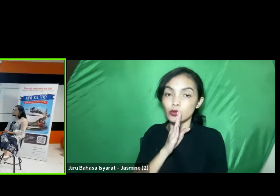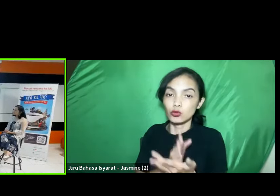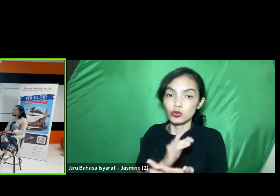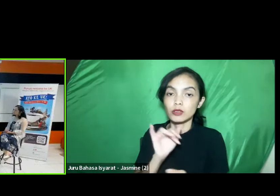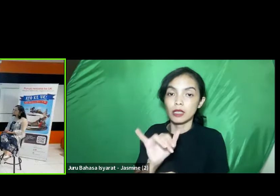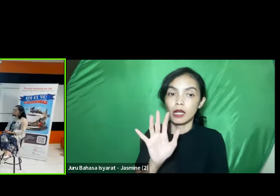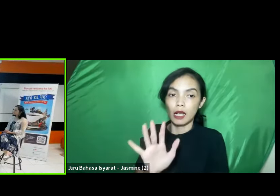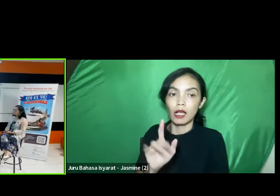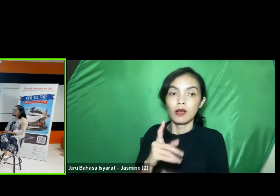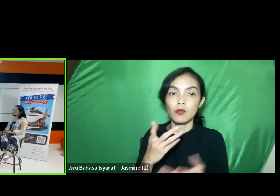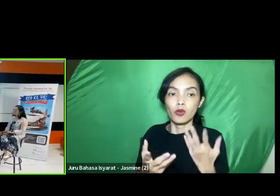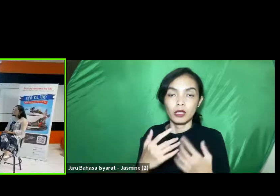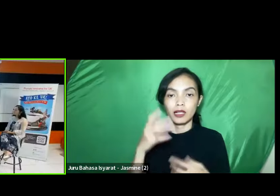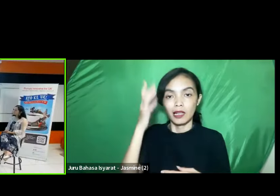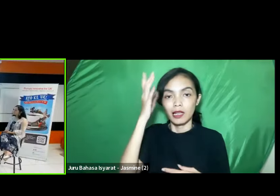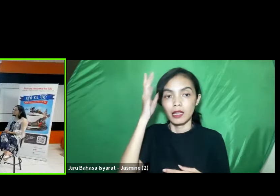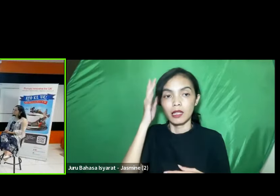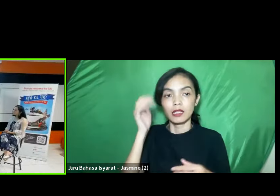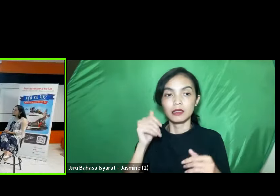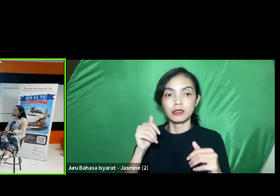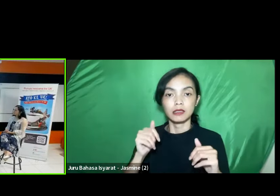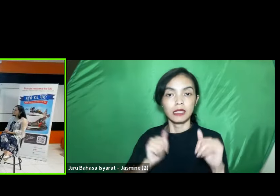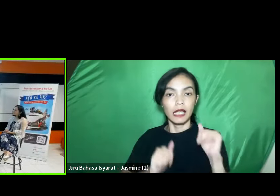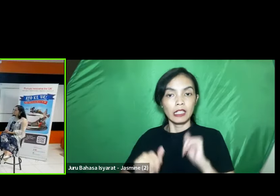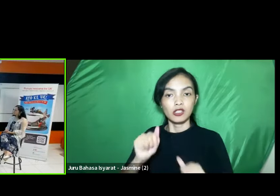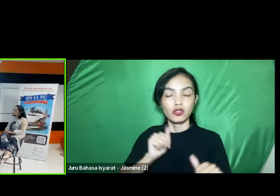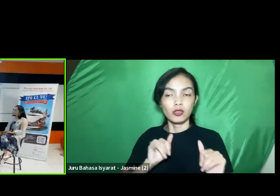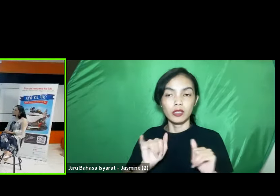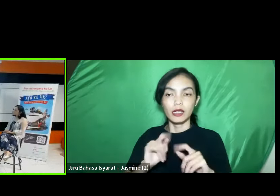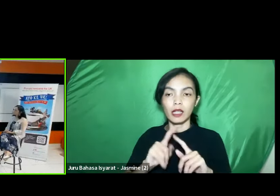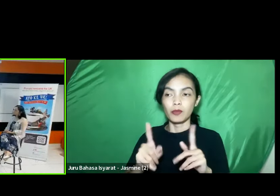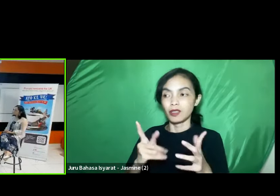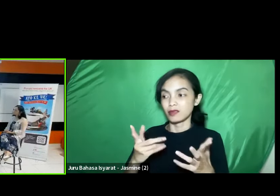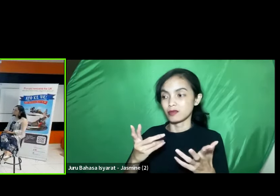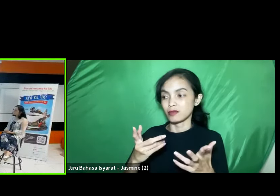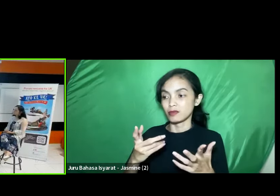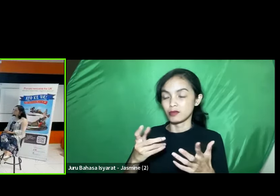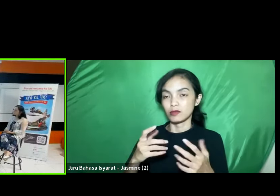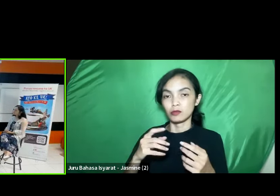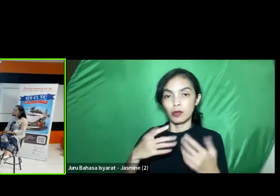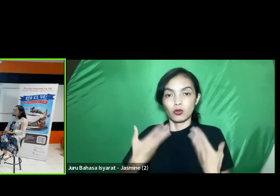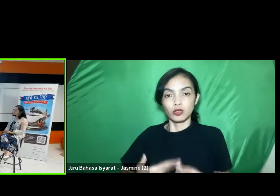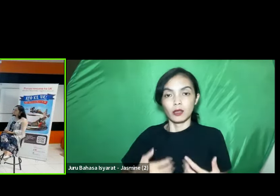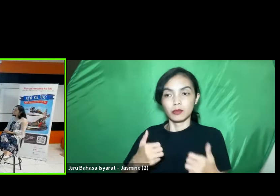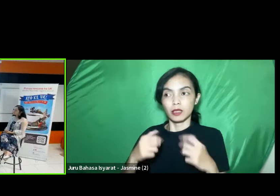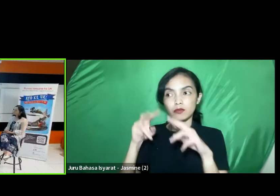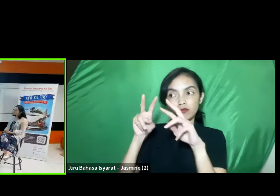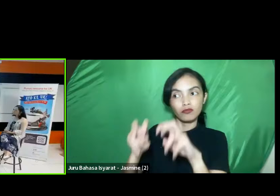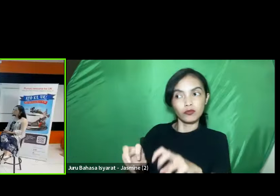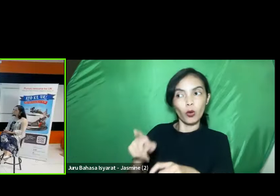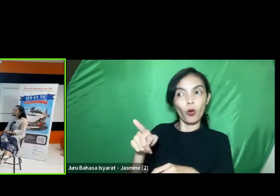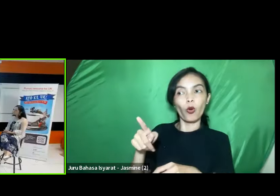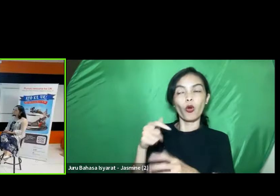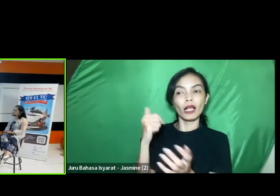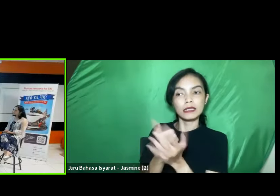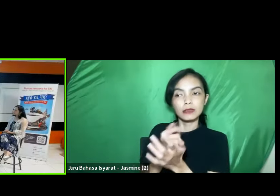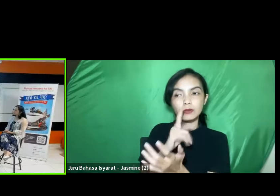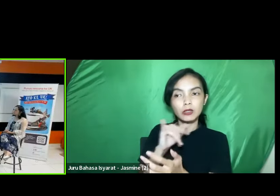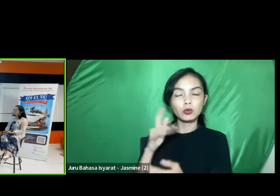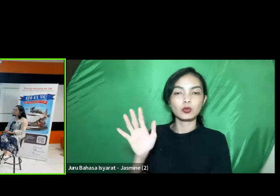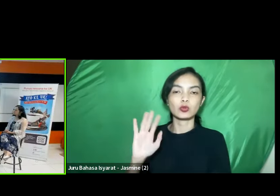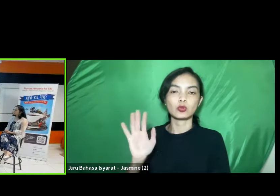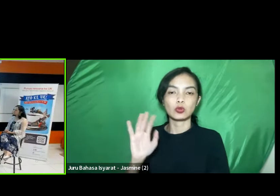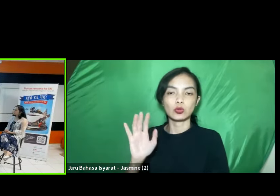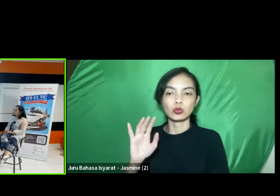ngerti body language dan lain-lain ya kita manusia human Tu kan bisa mendeteksi ya W ini dia sebetulnya gak gitu gitu